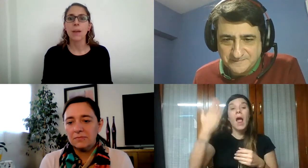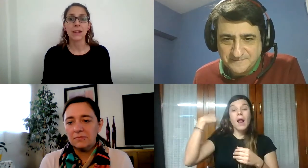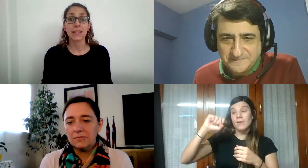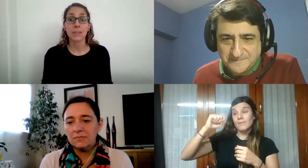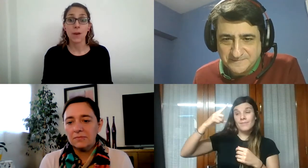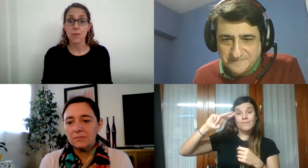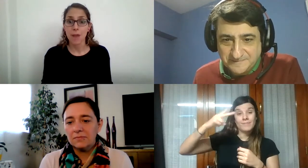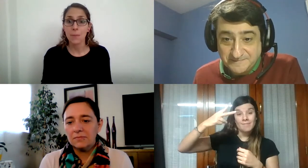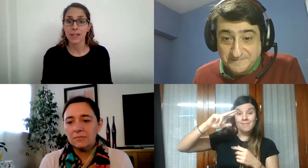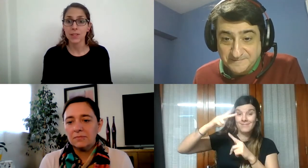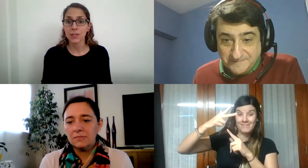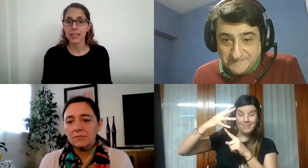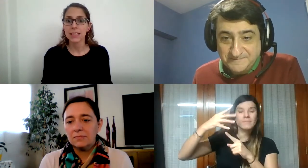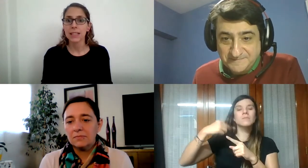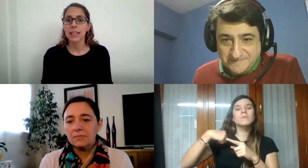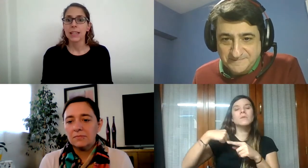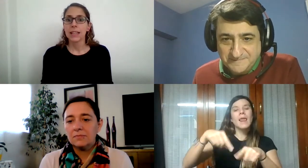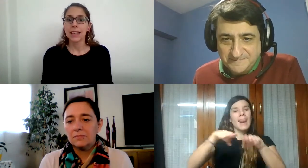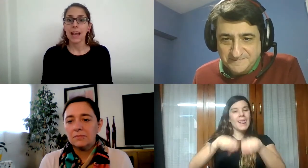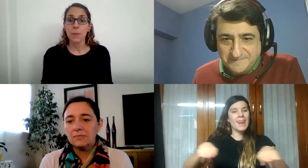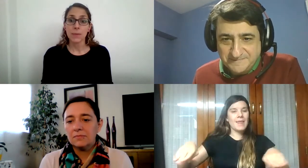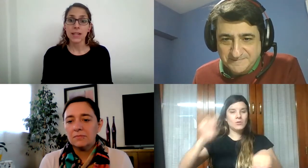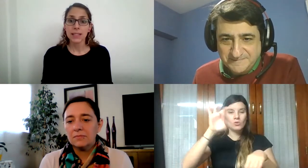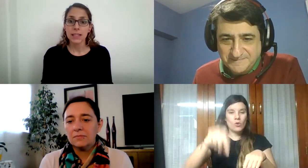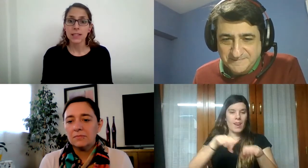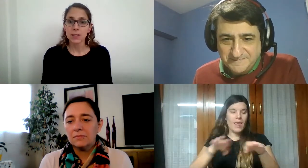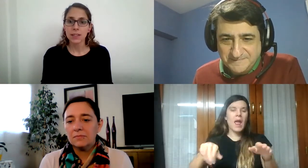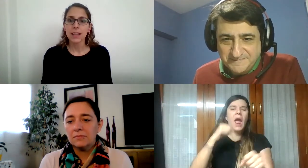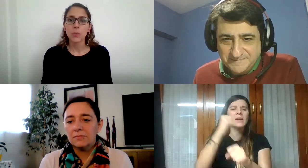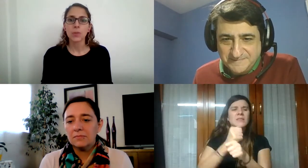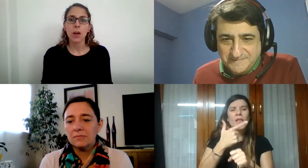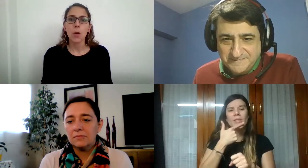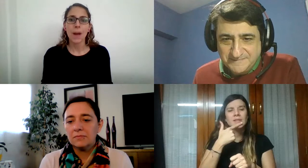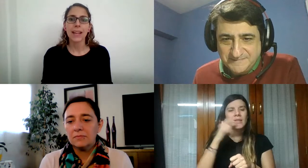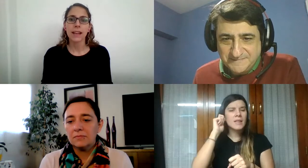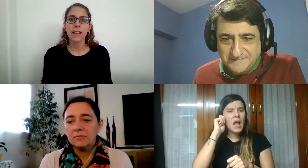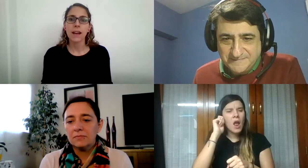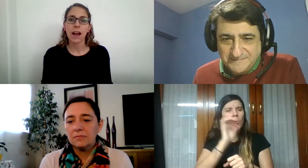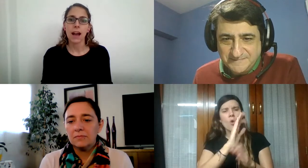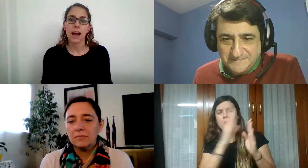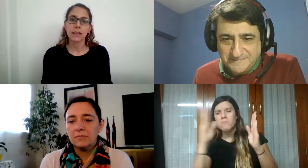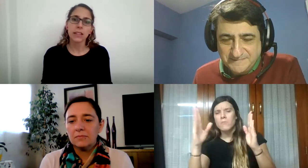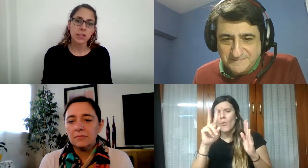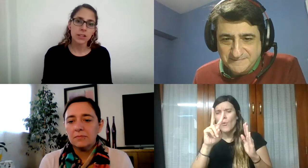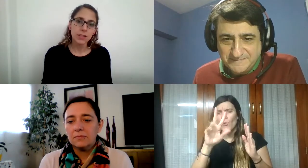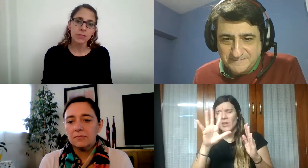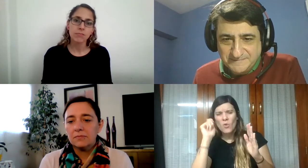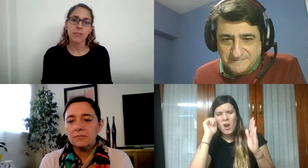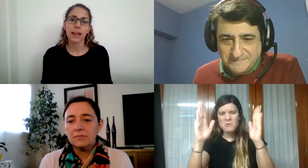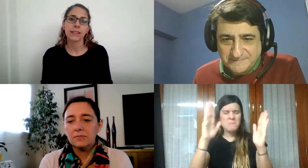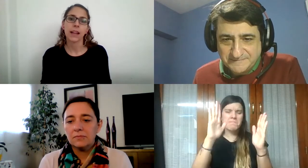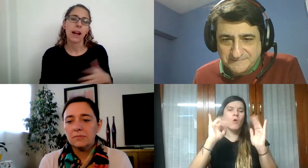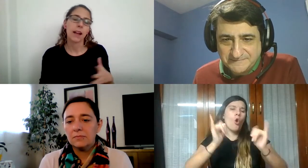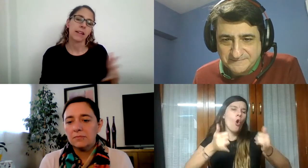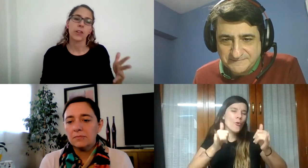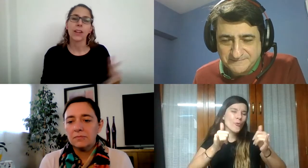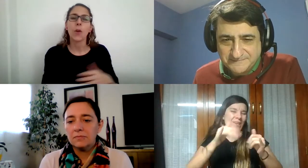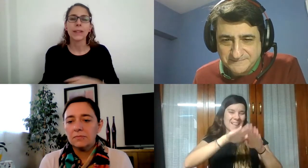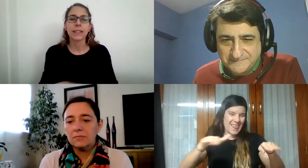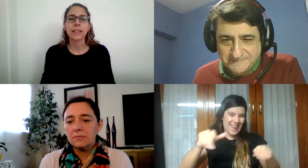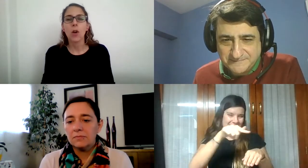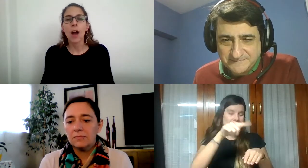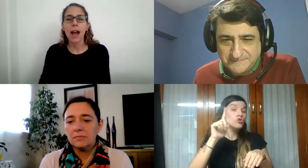cada vez han participado más personas. En las primeras ediciones apuntamos más que nada a niños, hasta